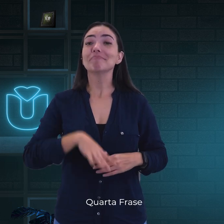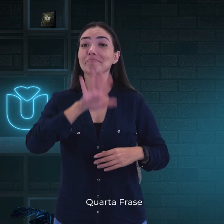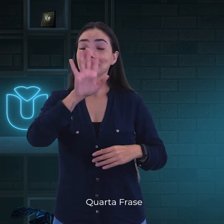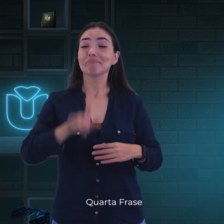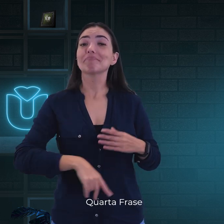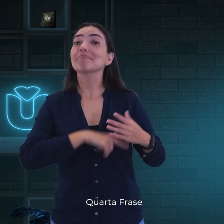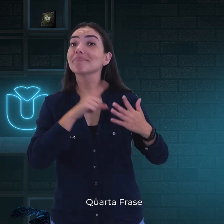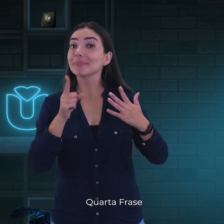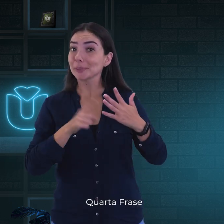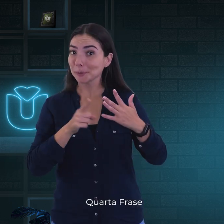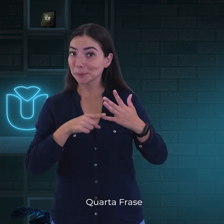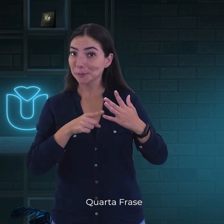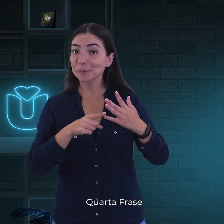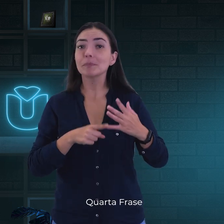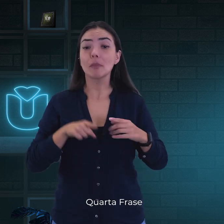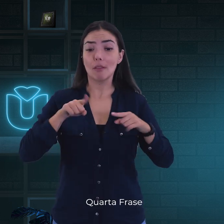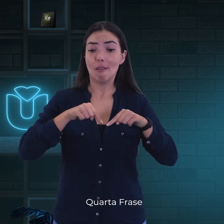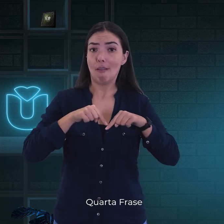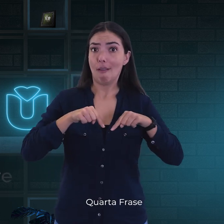Quarta frase.